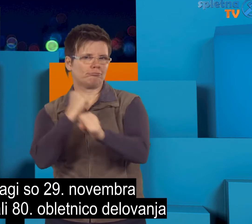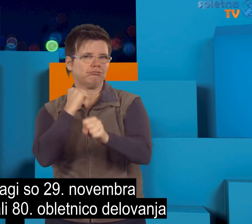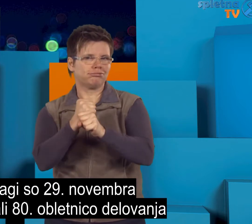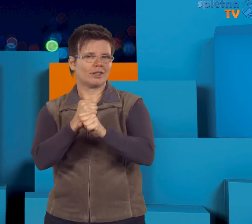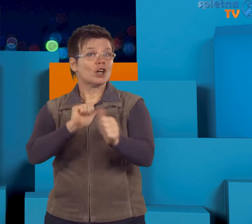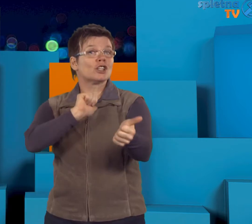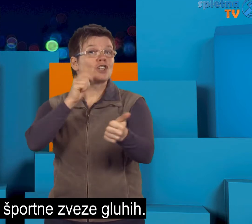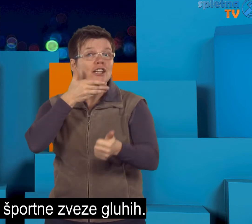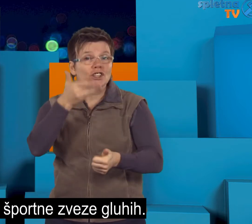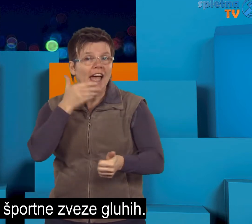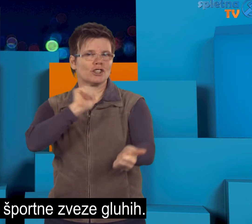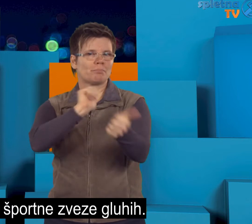gluhih.